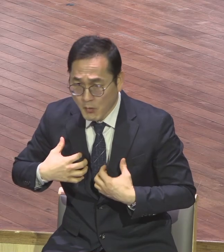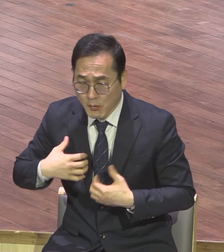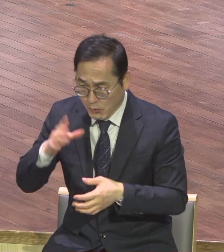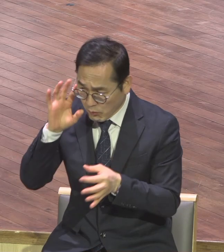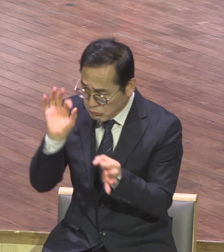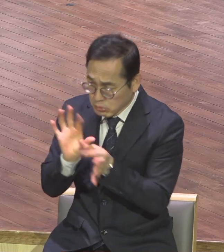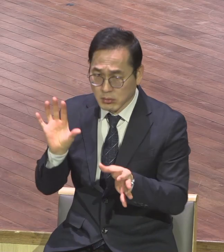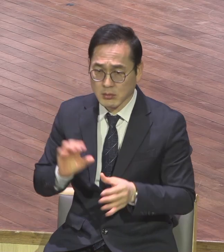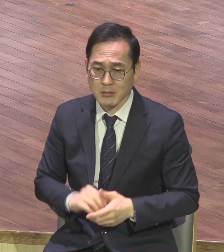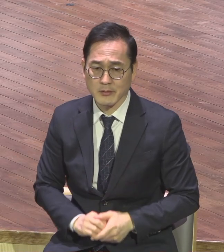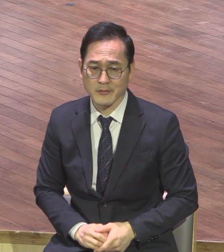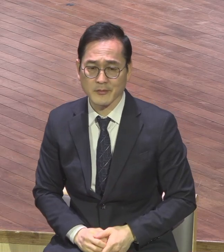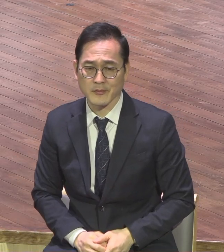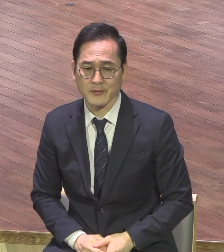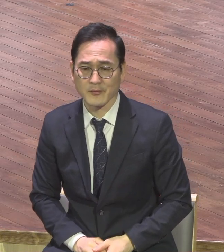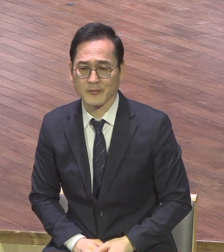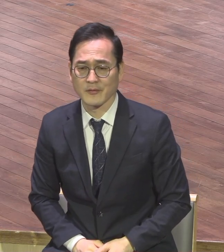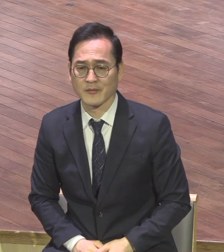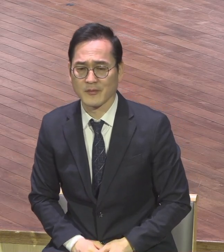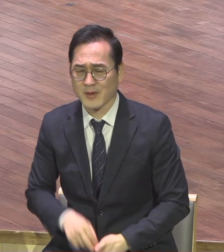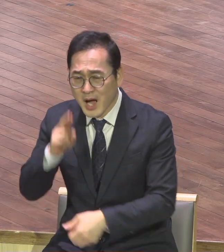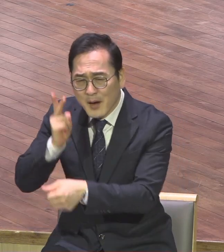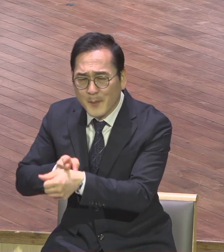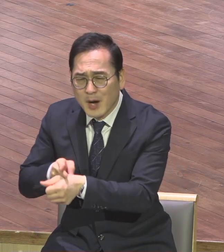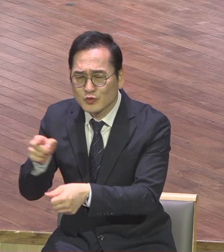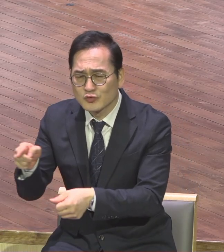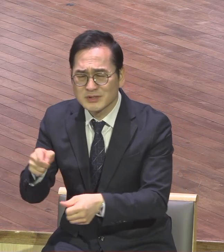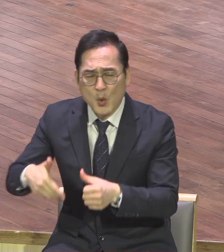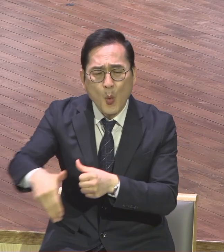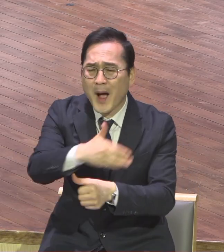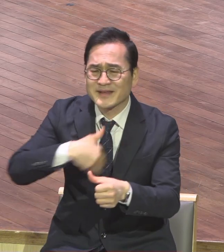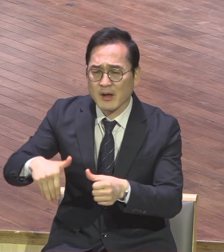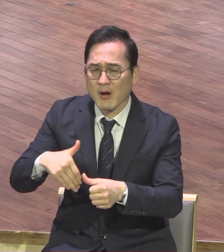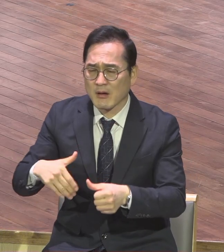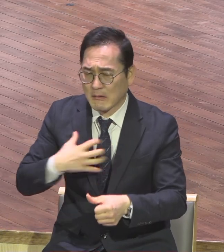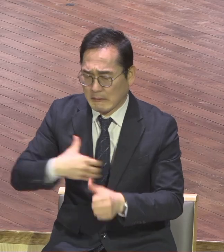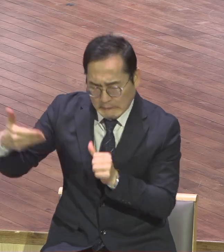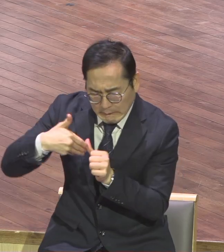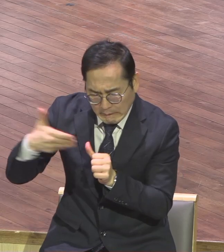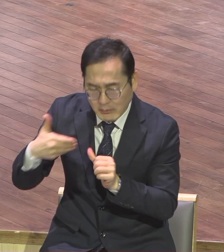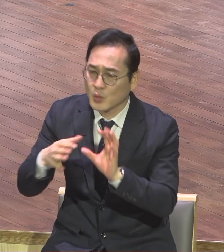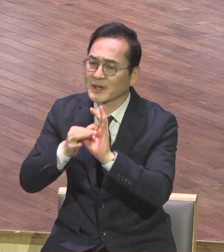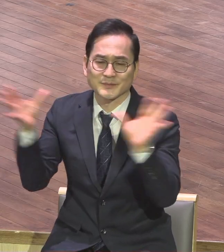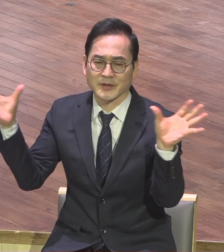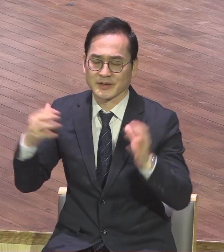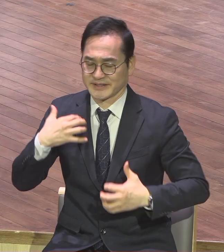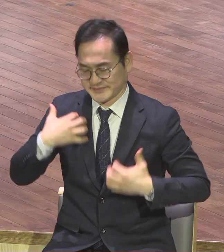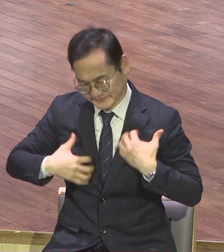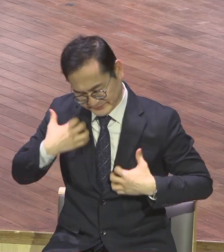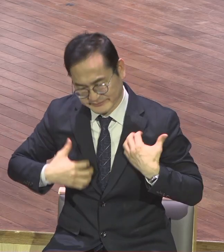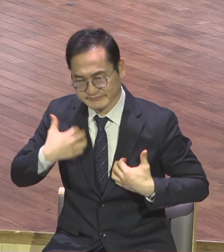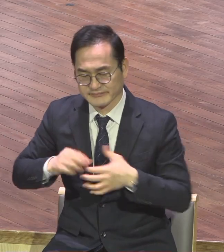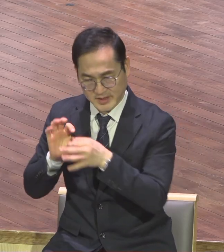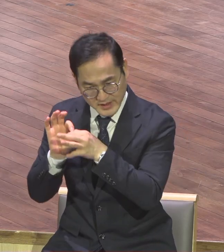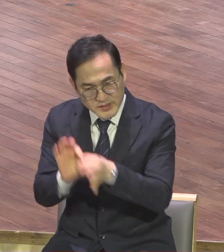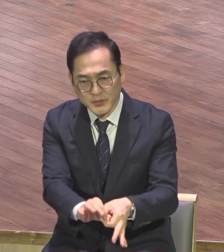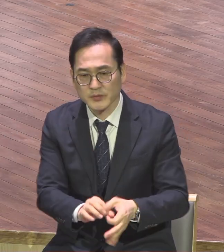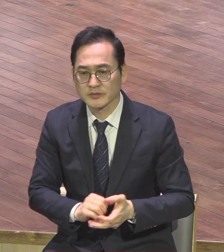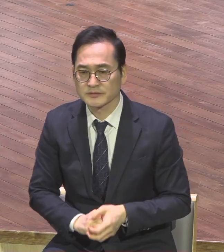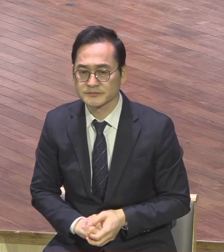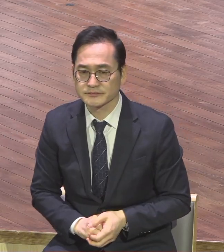사도 바울은 이런 환경과는 전혀 상관이 없어요. 기뻐하고 기뻐. 사도 바울의 기쁨은 무슨